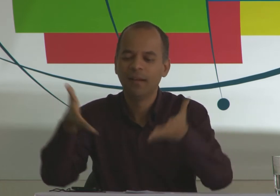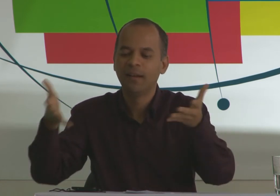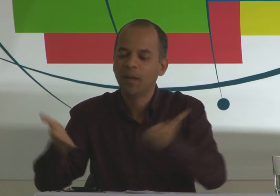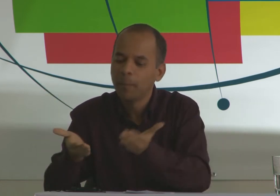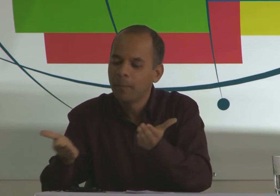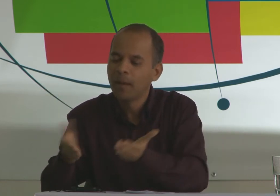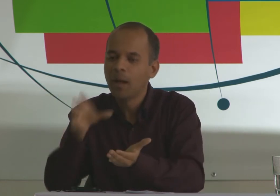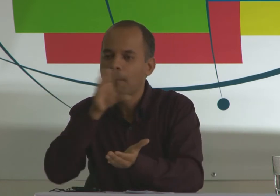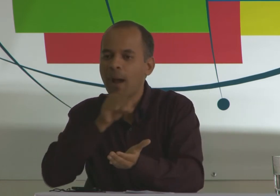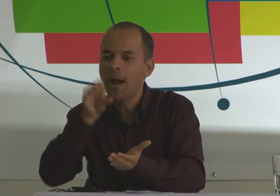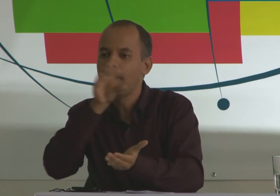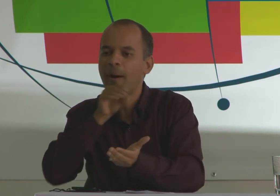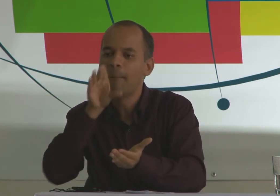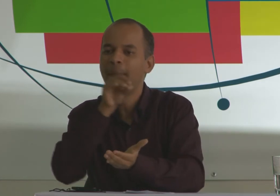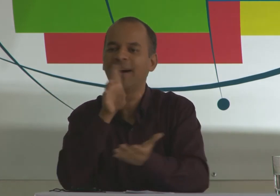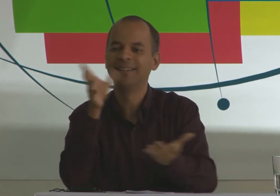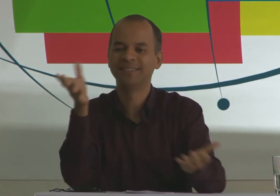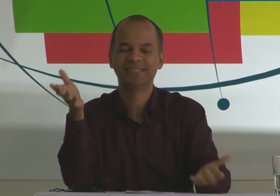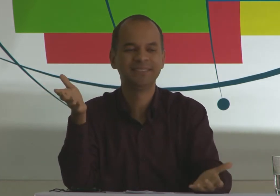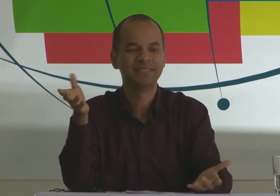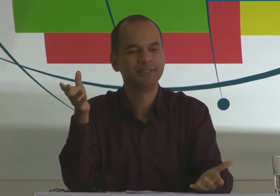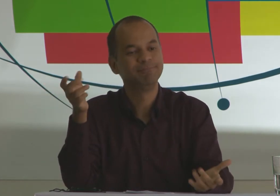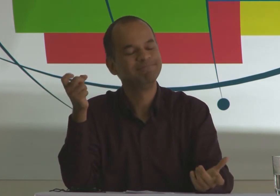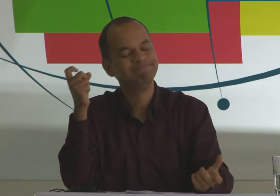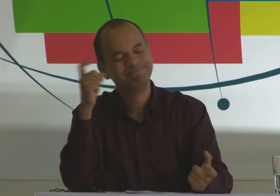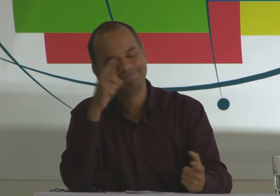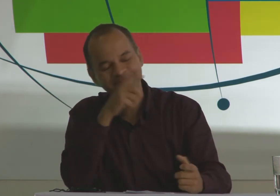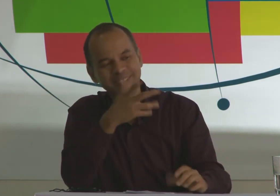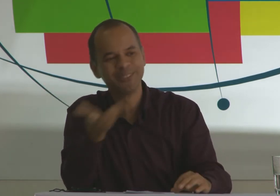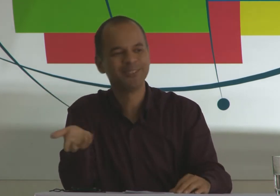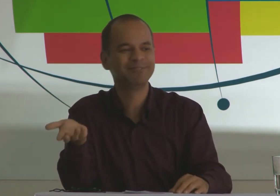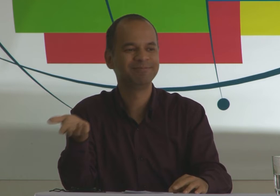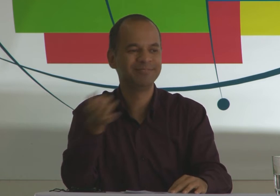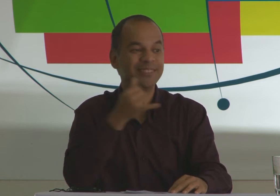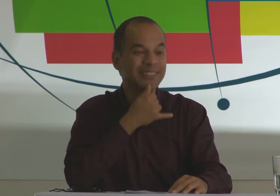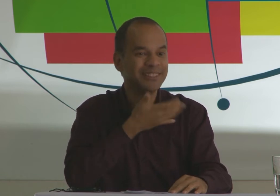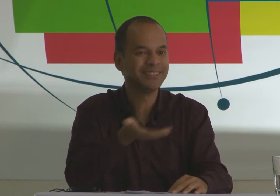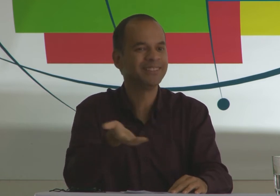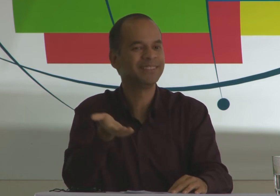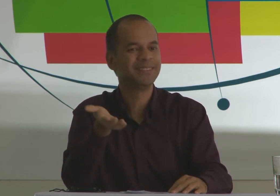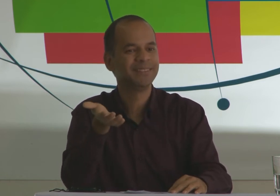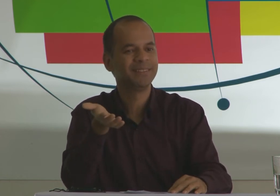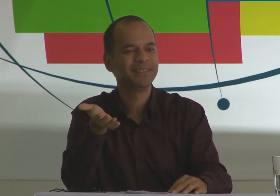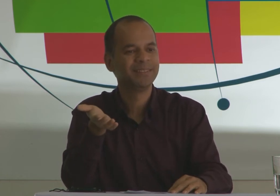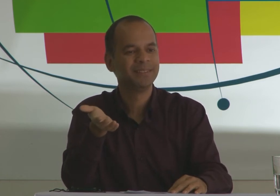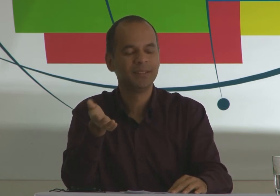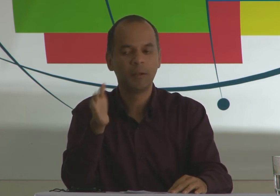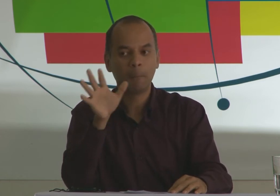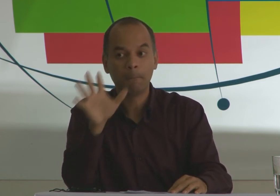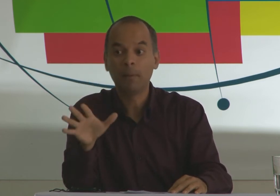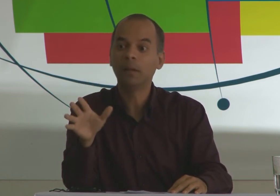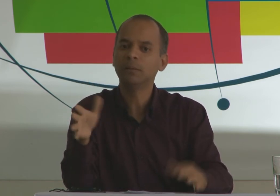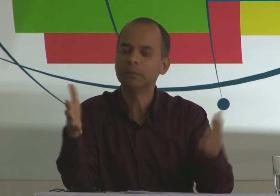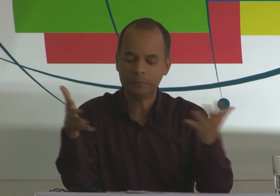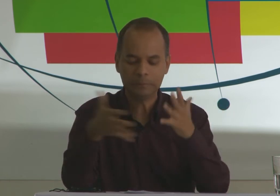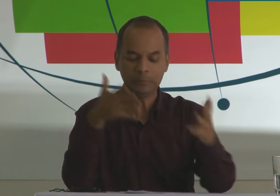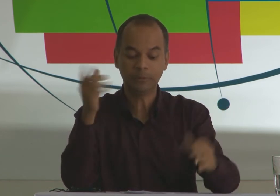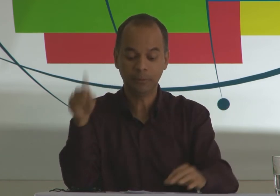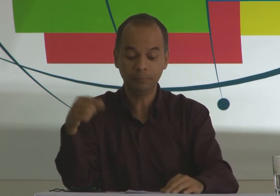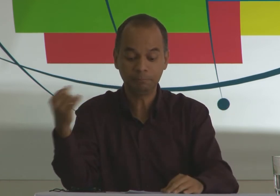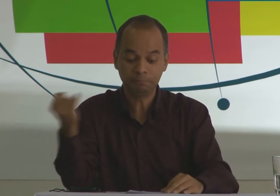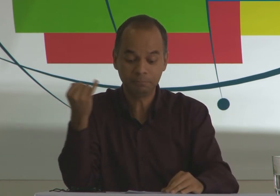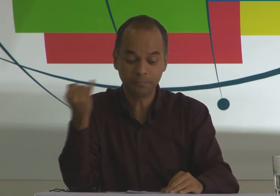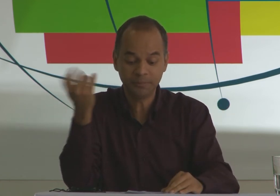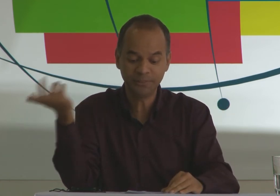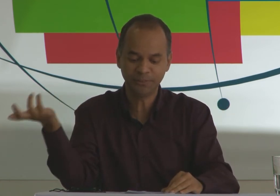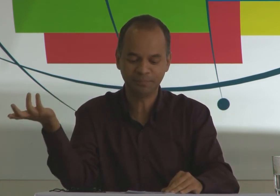mãe proibiam a língua de sinais e não tiveram esse incentivo, com aquela forçação para que eu realizasse, isso é uma coisa muito triste, isso é uma coisa muito